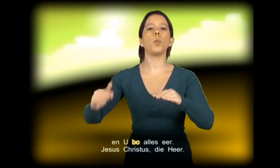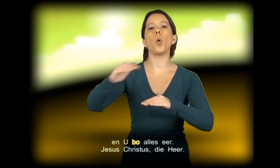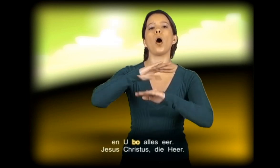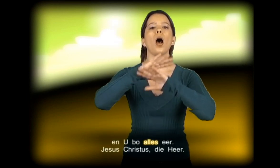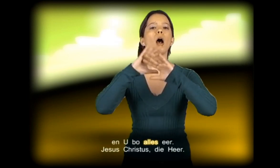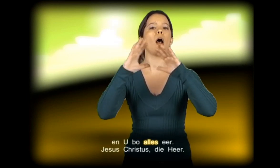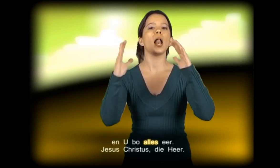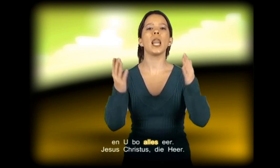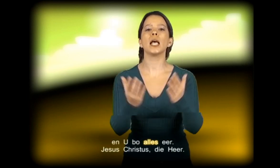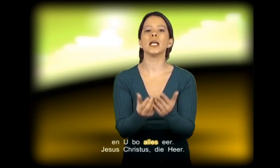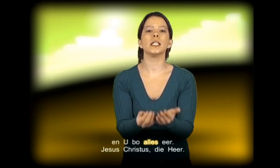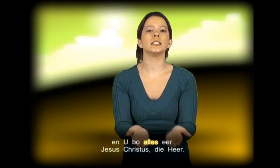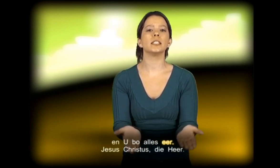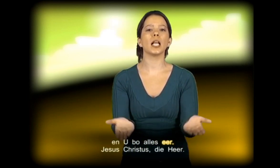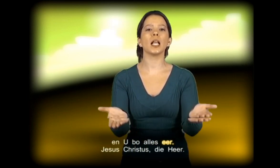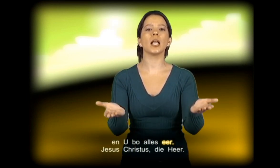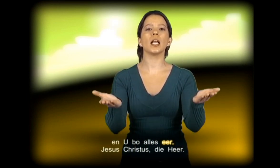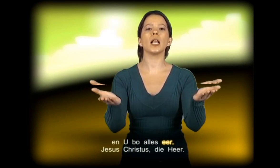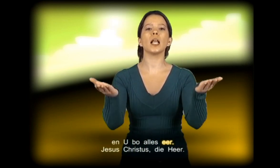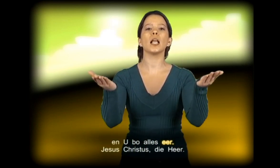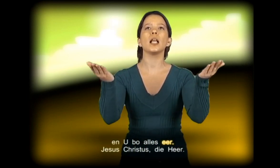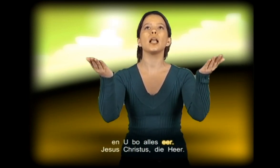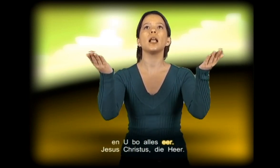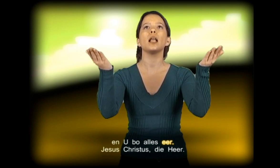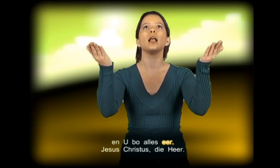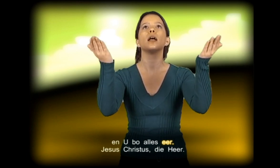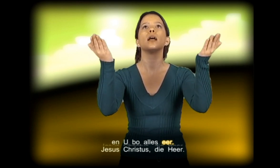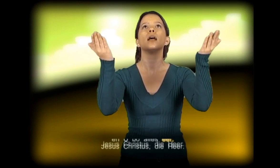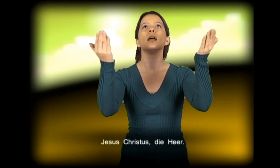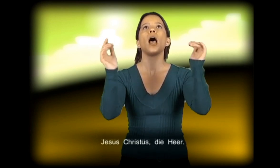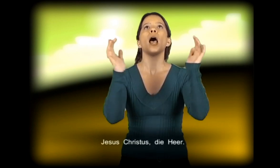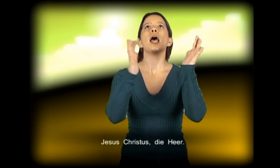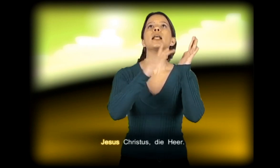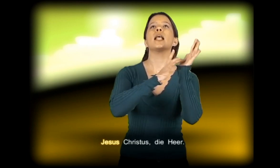bo alles eer.